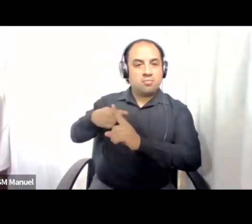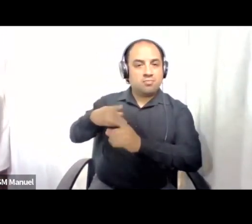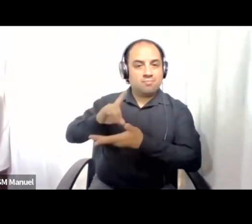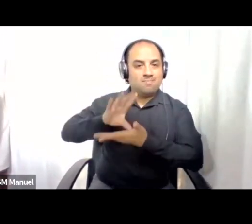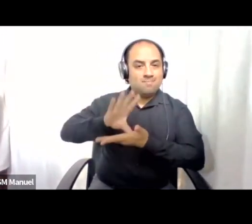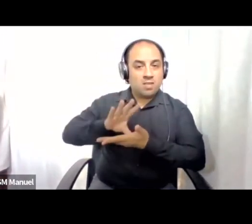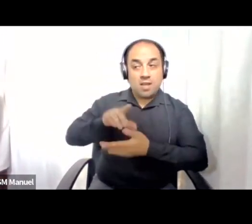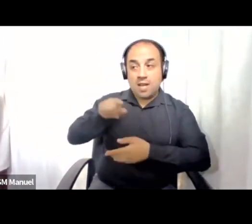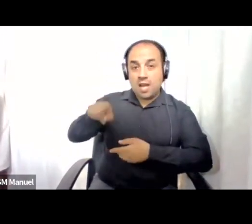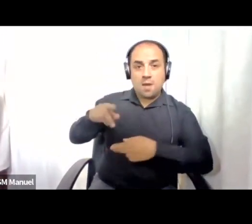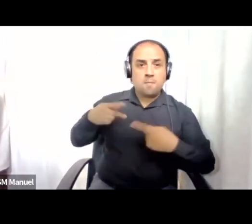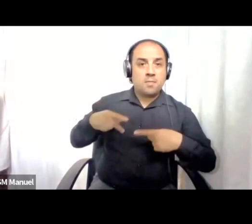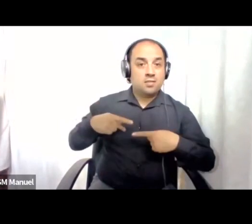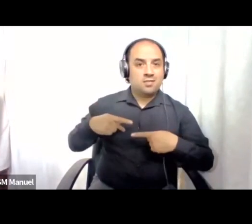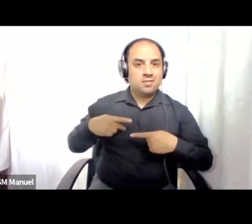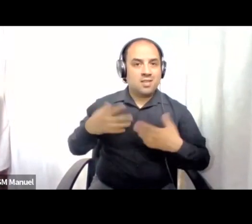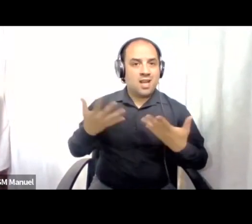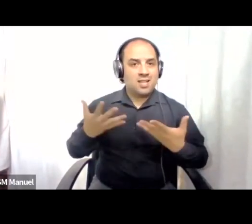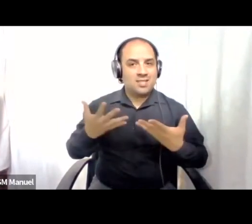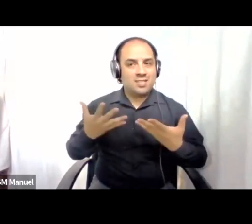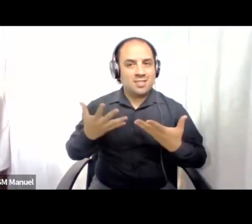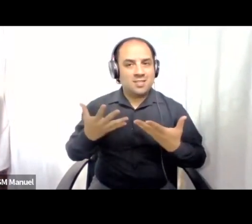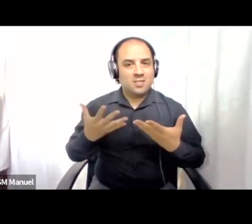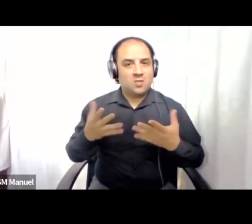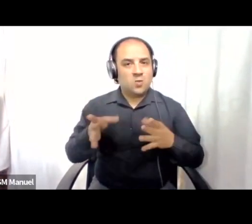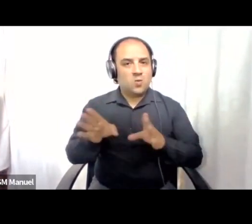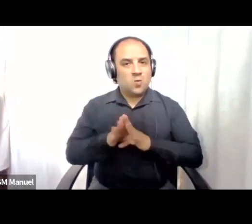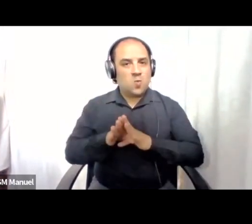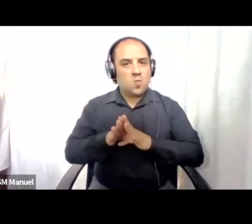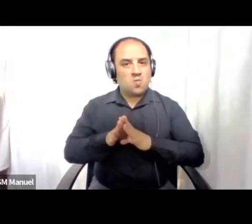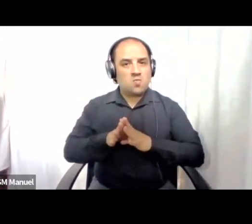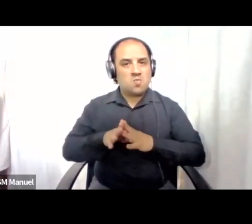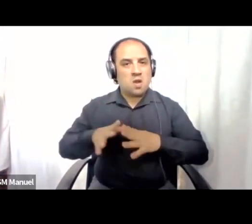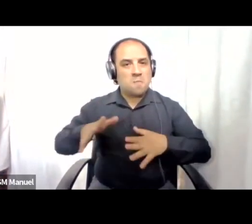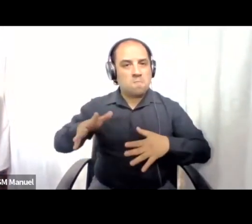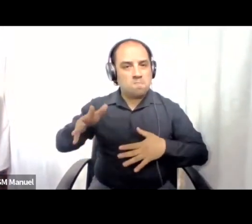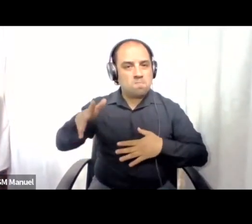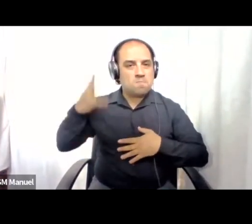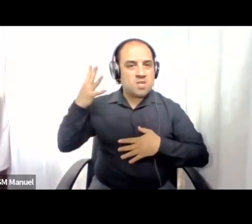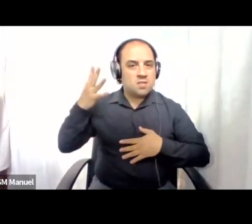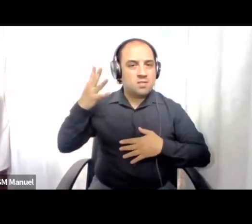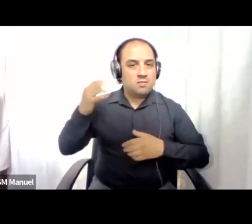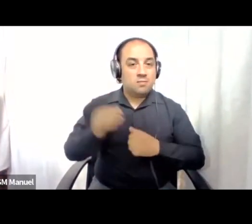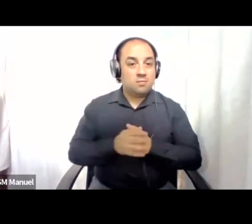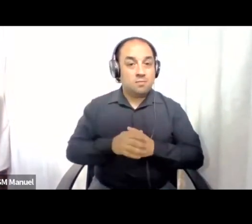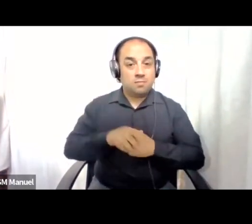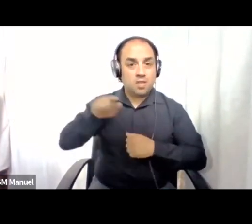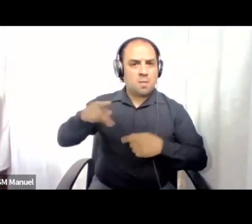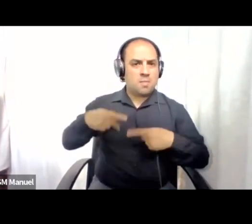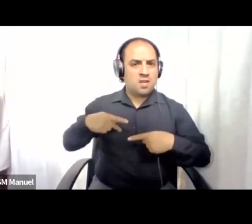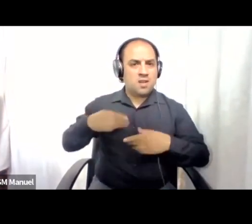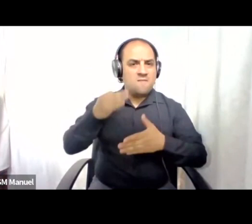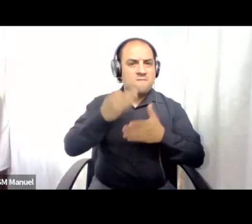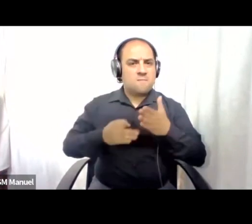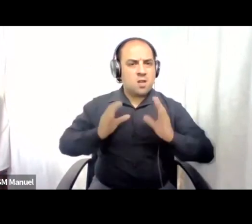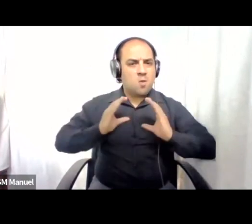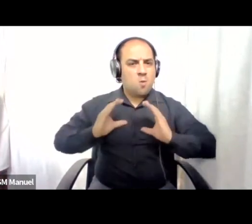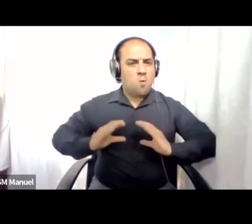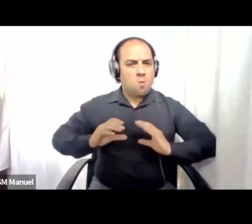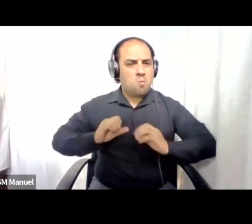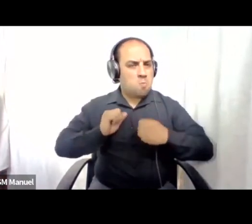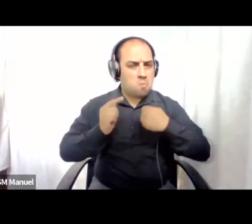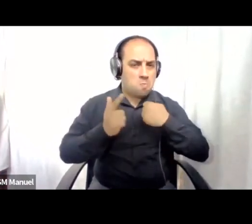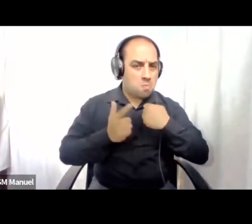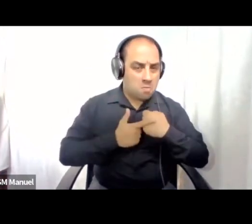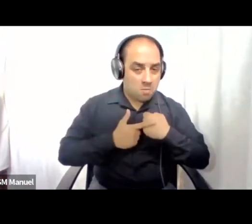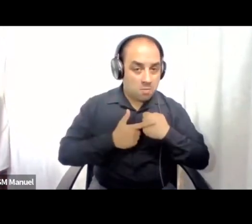que hace una proeza. Alguien que a pesar de estar incompleto, logra cosas que tú no